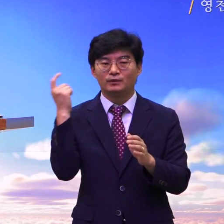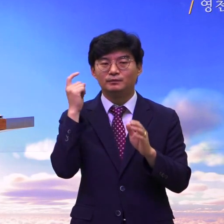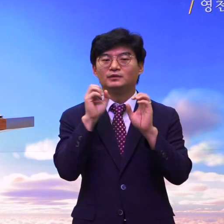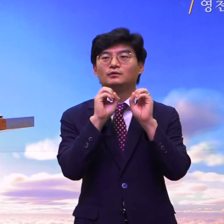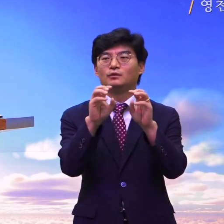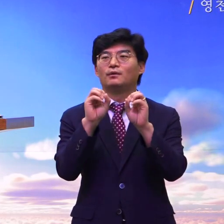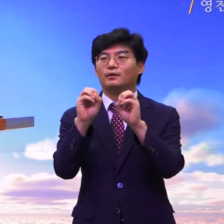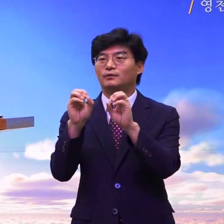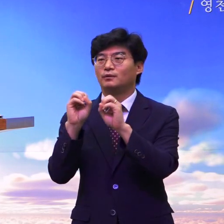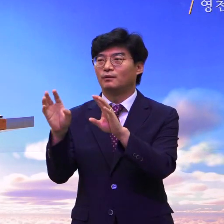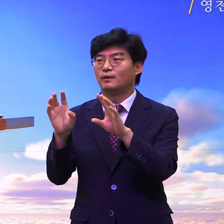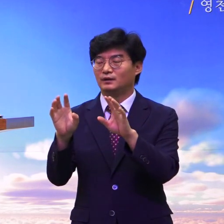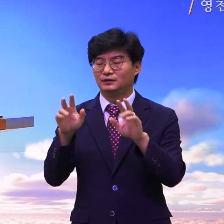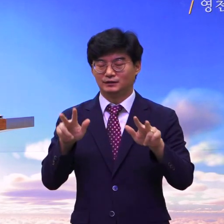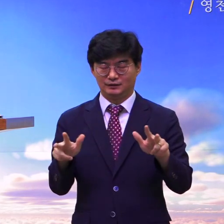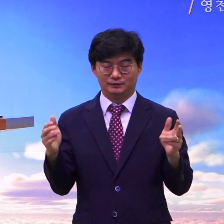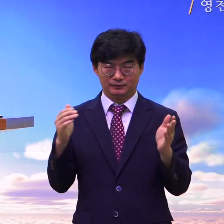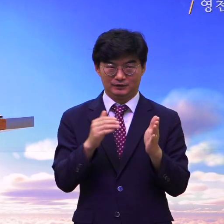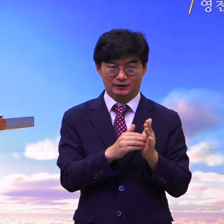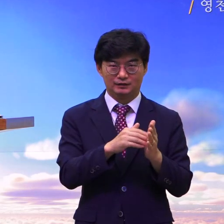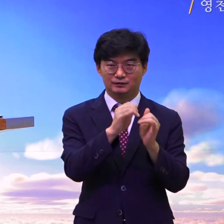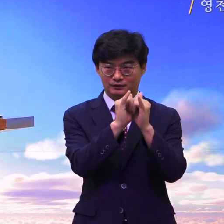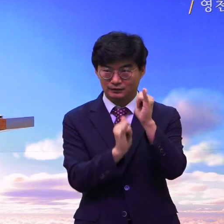역사를 이루어 오셨습니다.